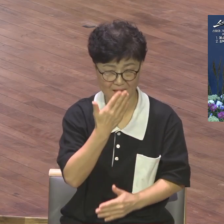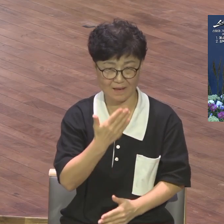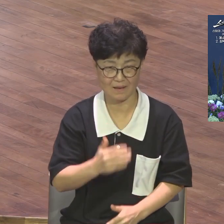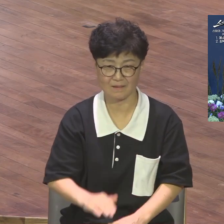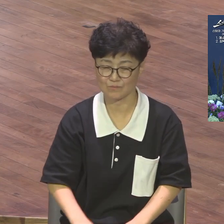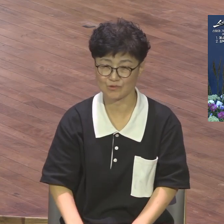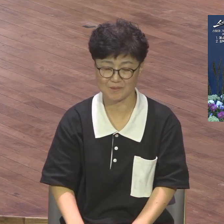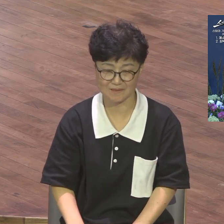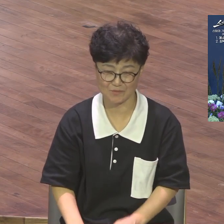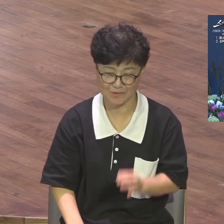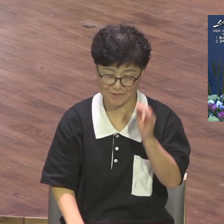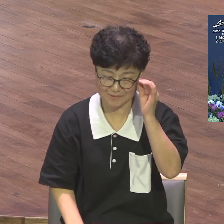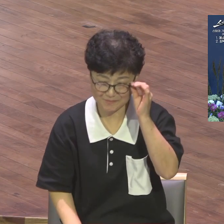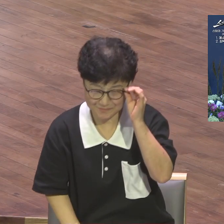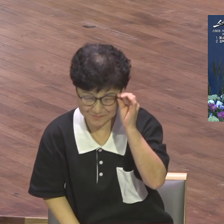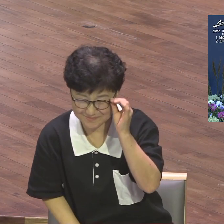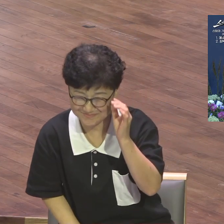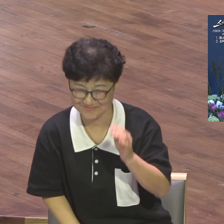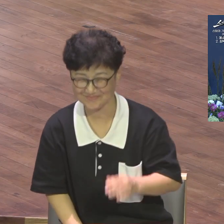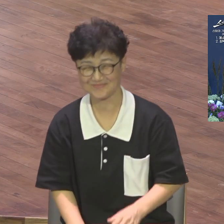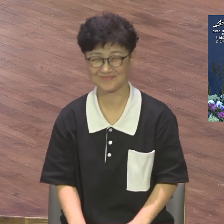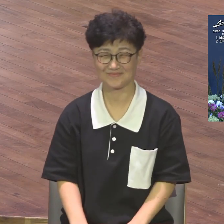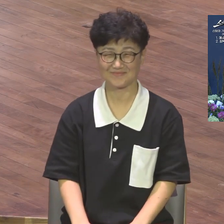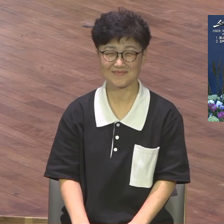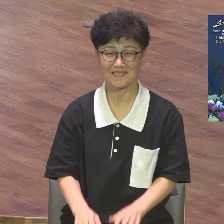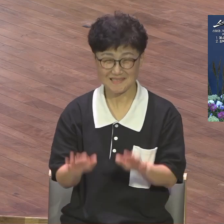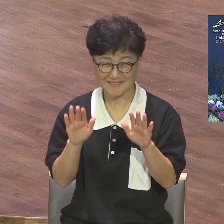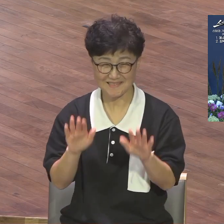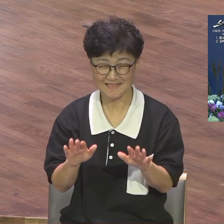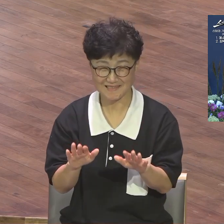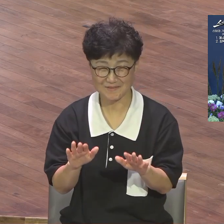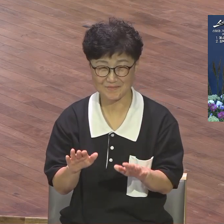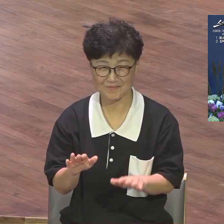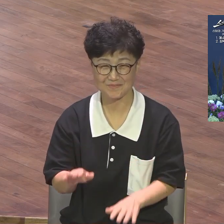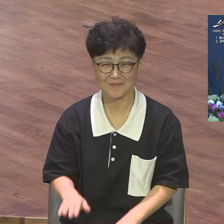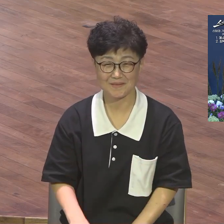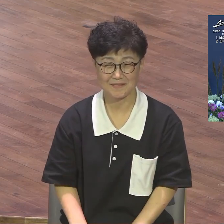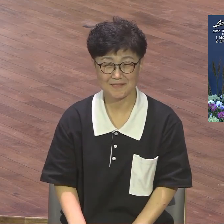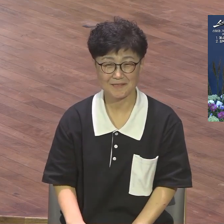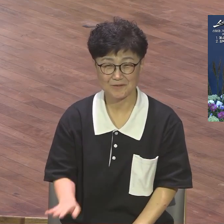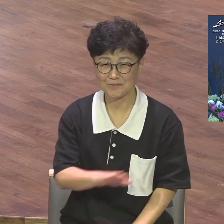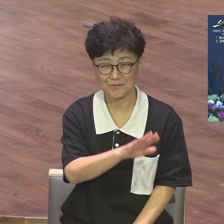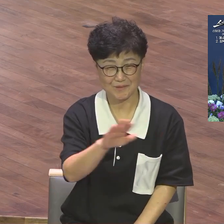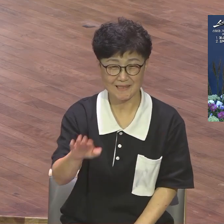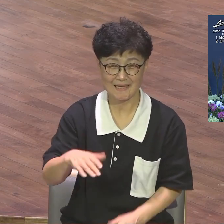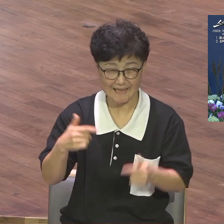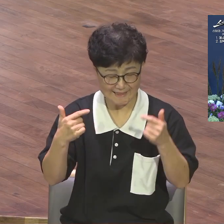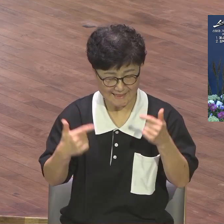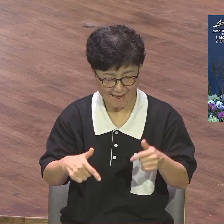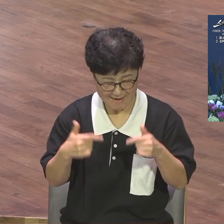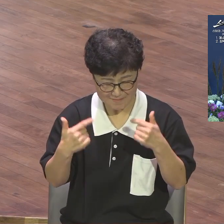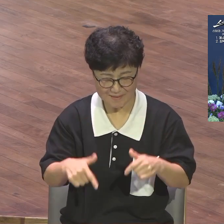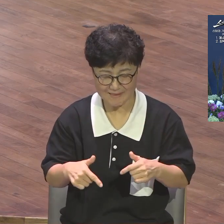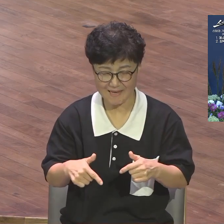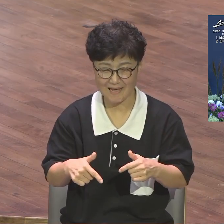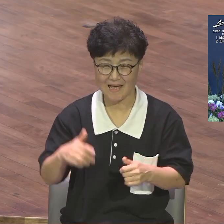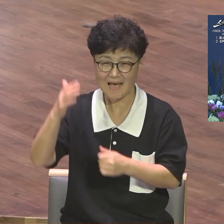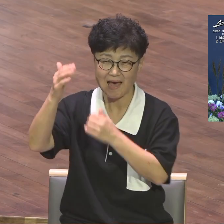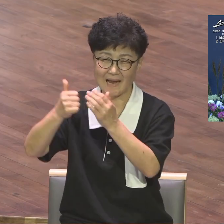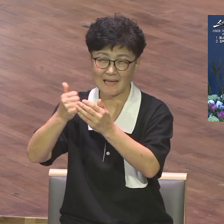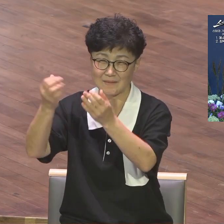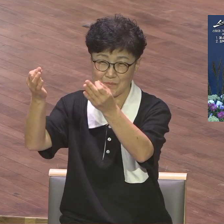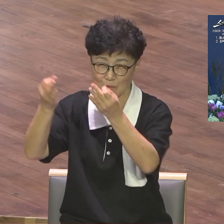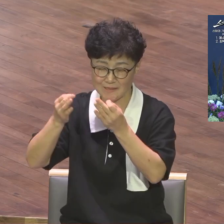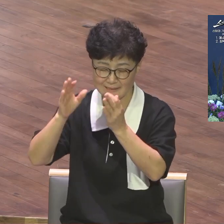예수님을 만나기 전에 삶에서 돌이켜서 이제는 나의 죄성과 당연히 우리는 싸우게 되어지고 날마다 성화의 삶을 걸어갈 수밖에 없는